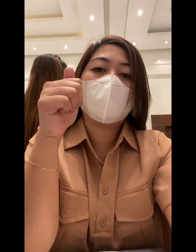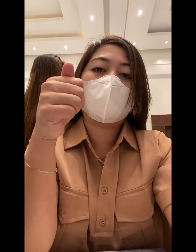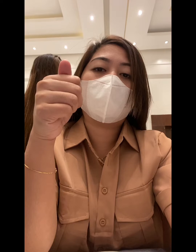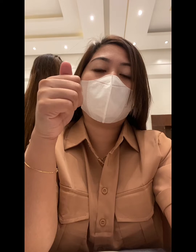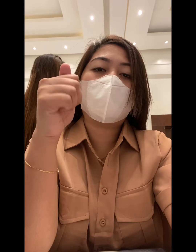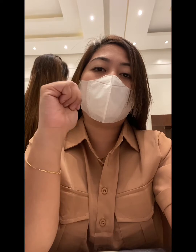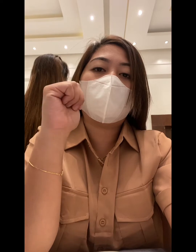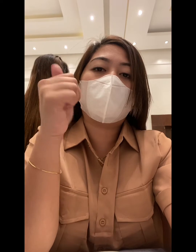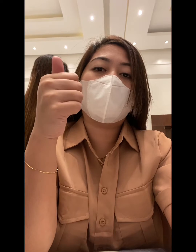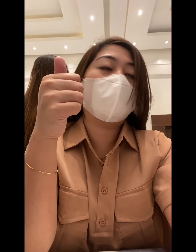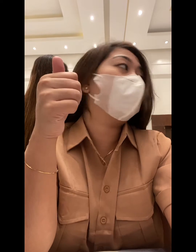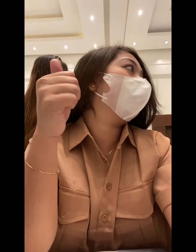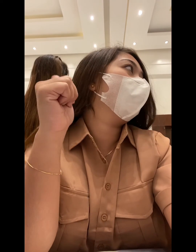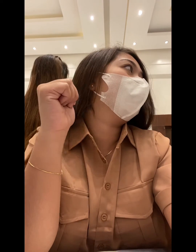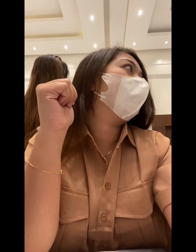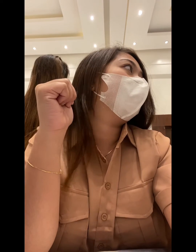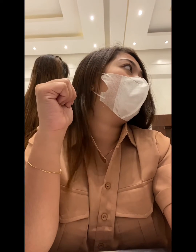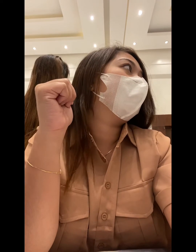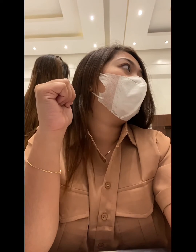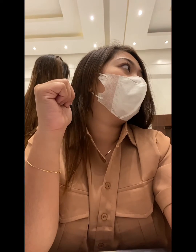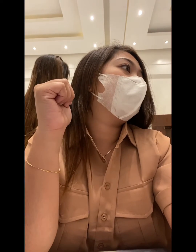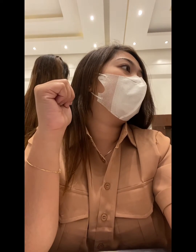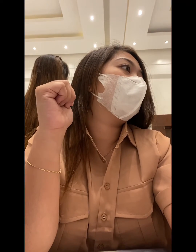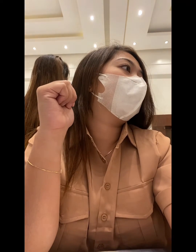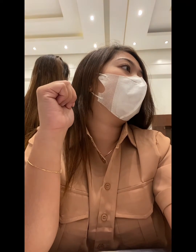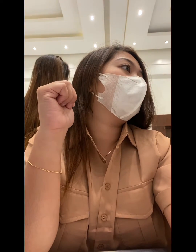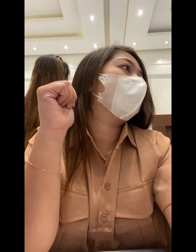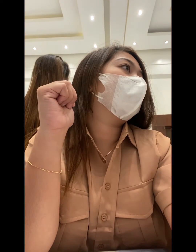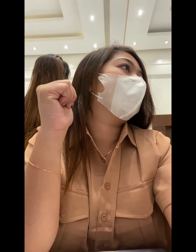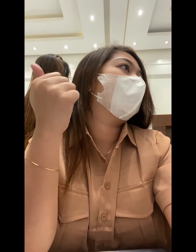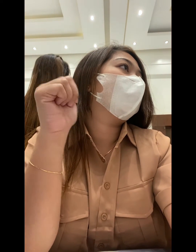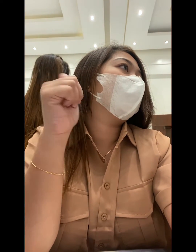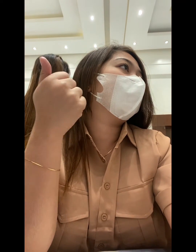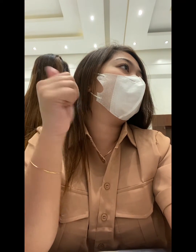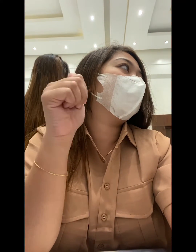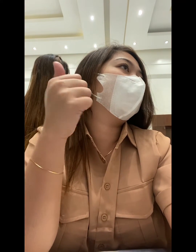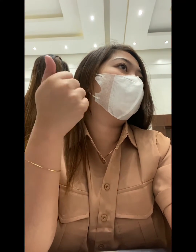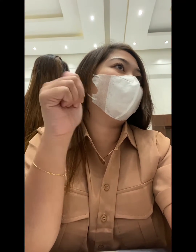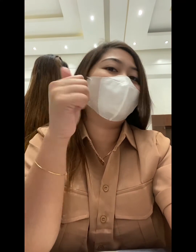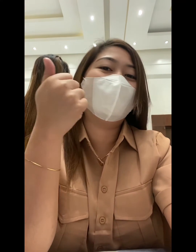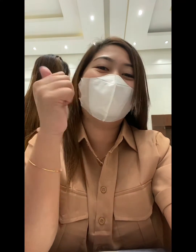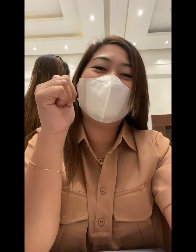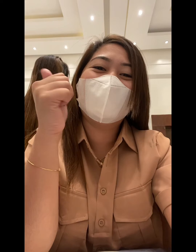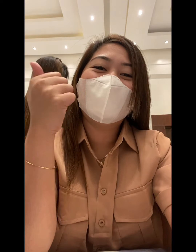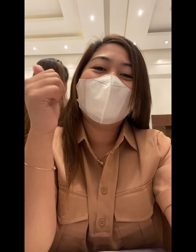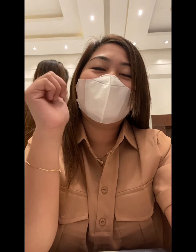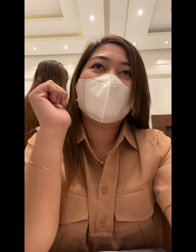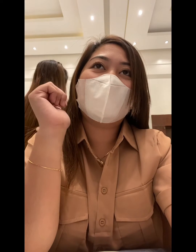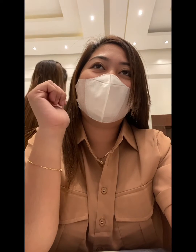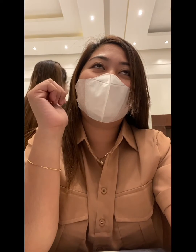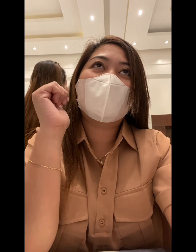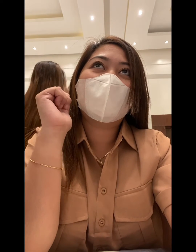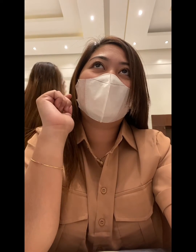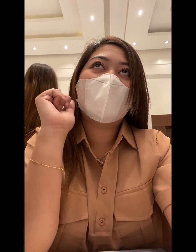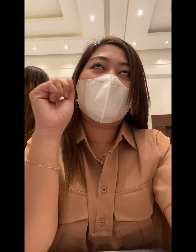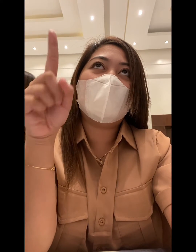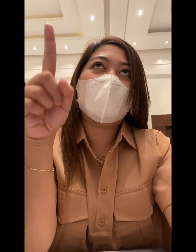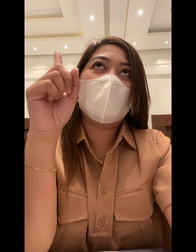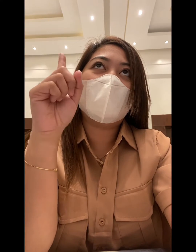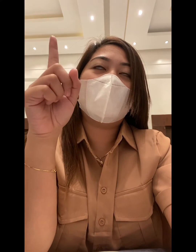pala, nakakapanibago at dito ka talaga matututo kahit na hindi mo alam yung mga